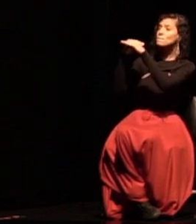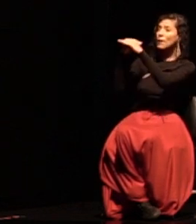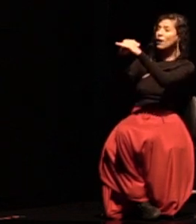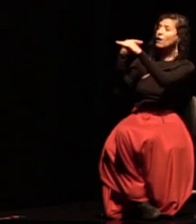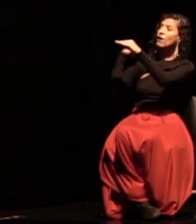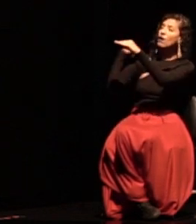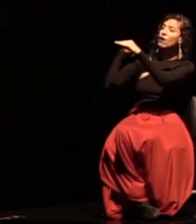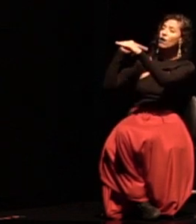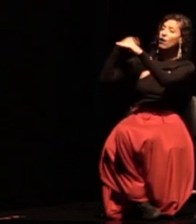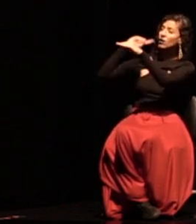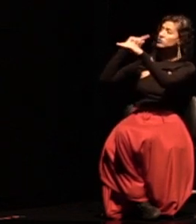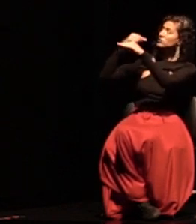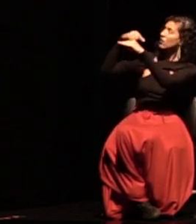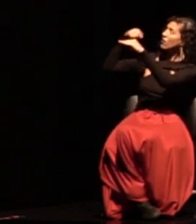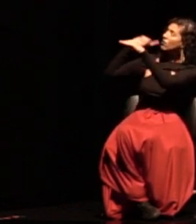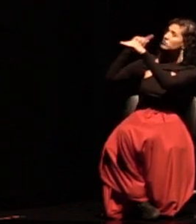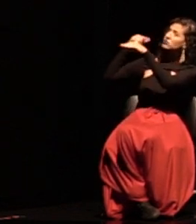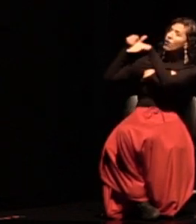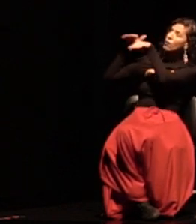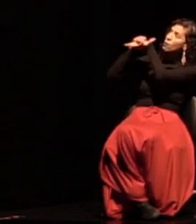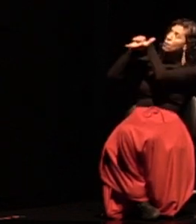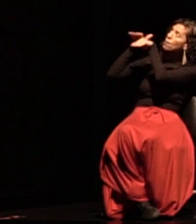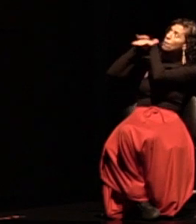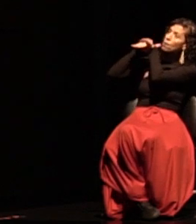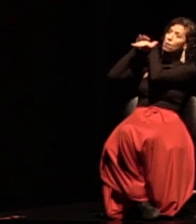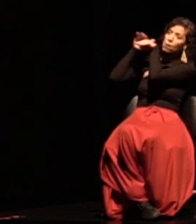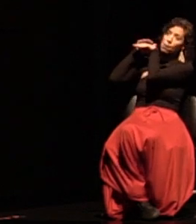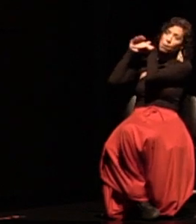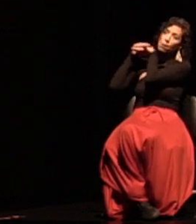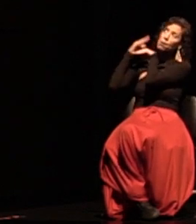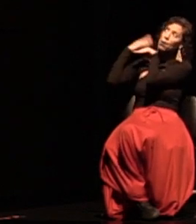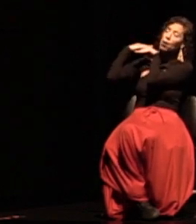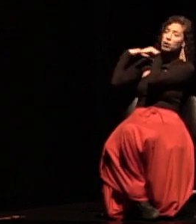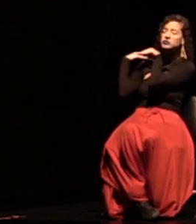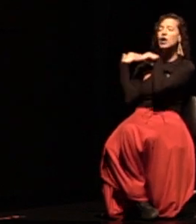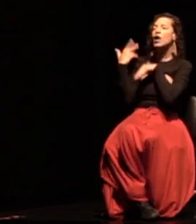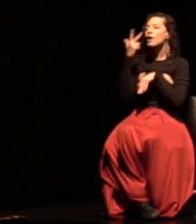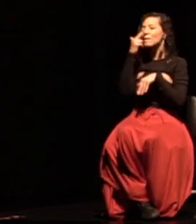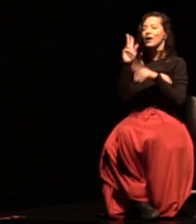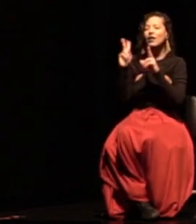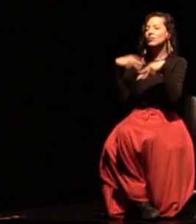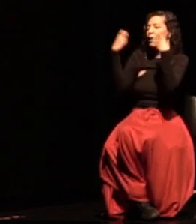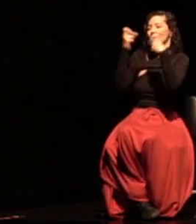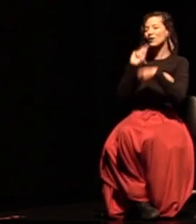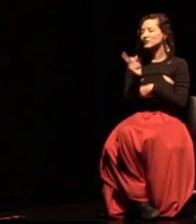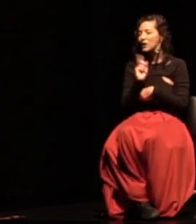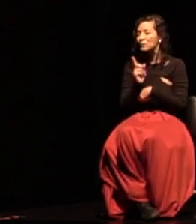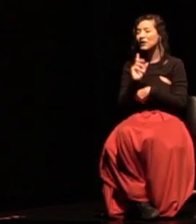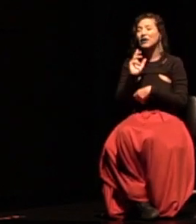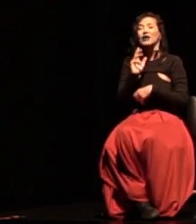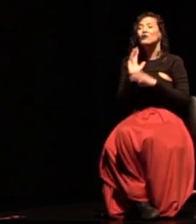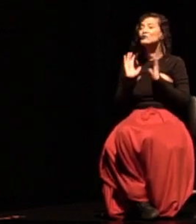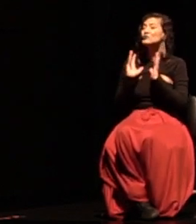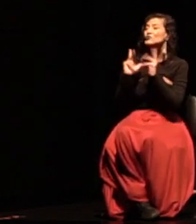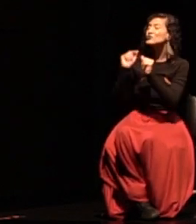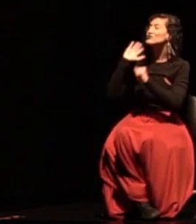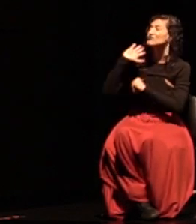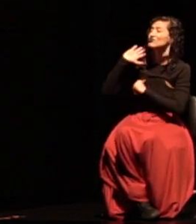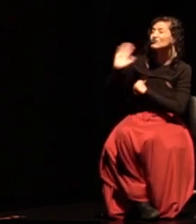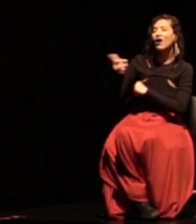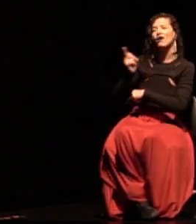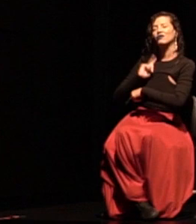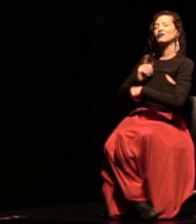aos anteriores, e, sem nos perceber, nós vamos nos rendendo àquilo que já